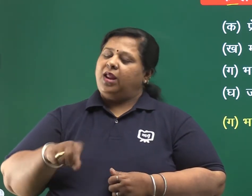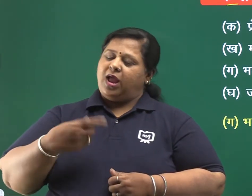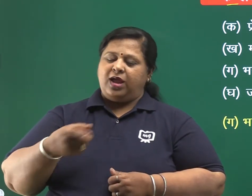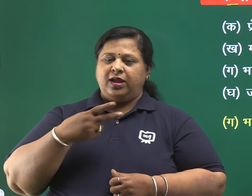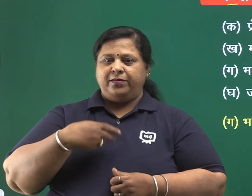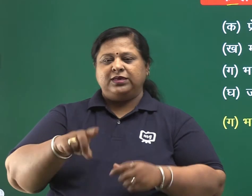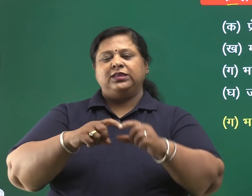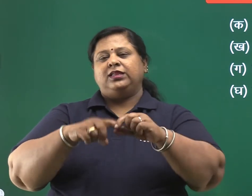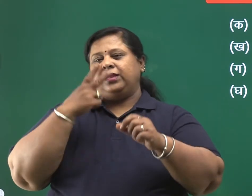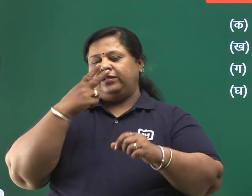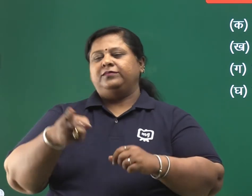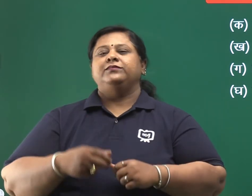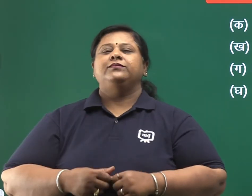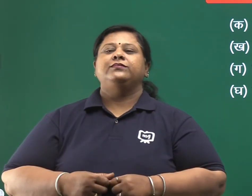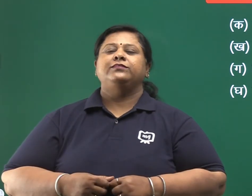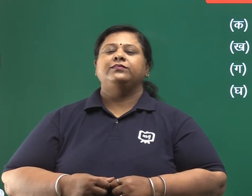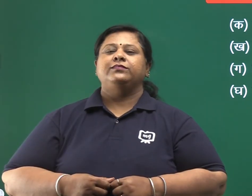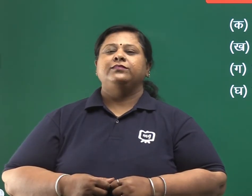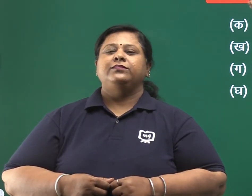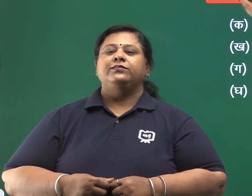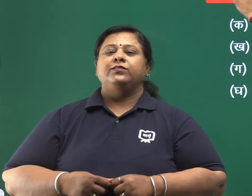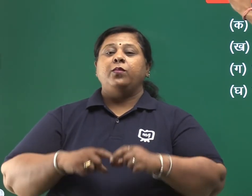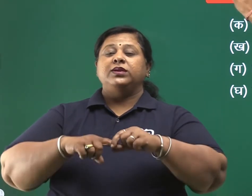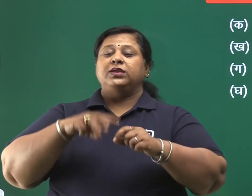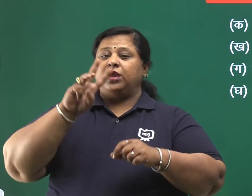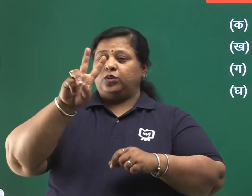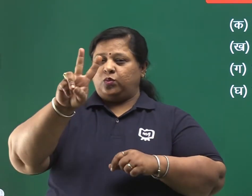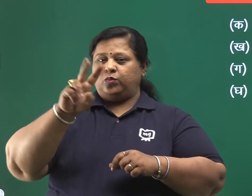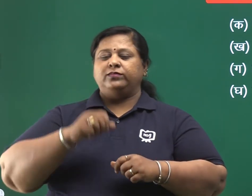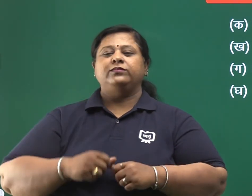आगे के प्रश्न की तरफ बढ़ते हैं। प्रश्न संख्या 2,